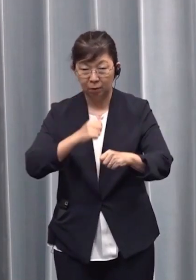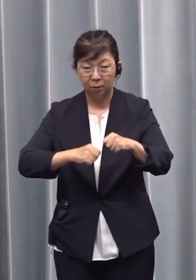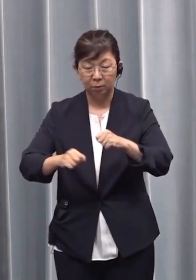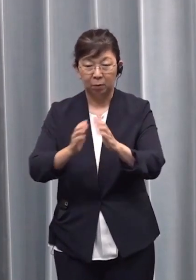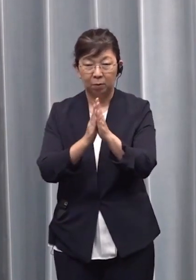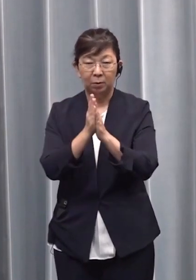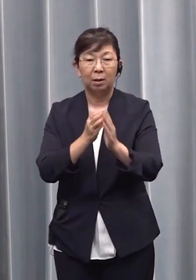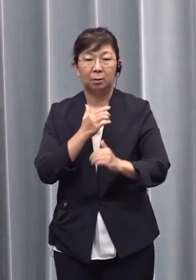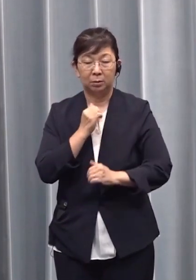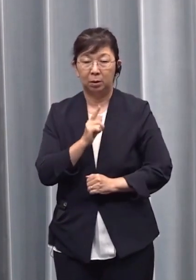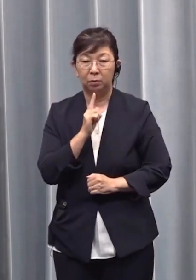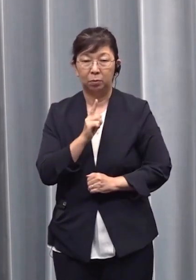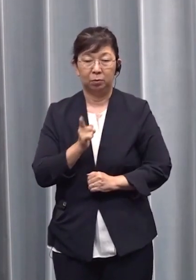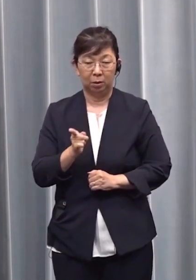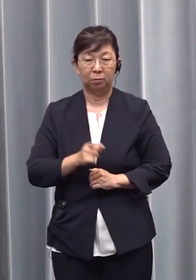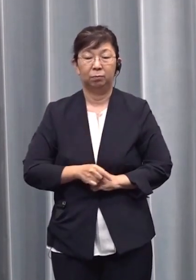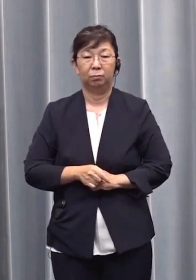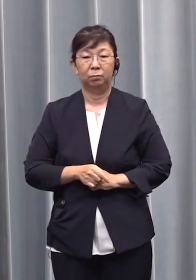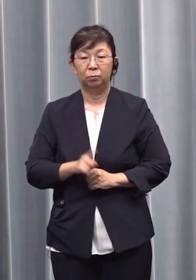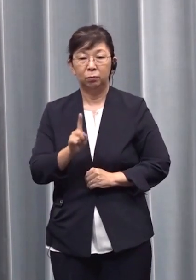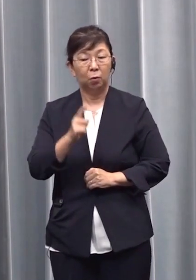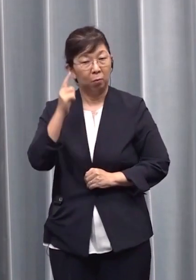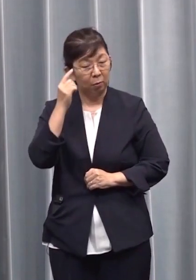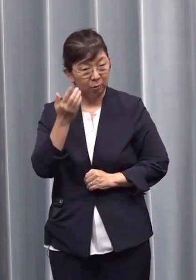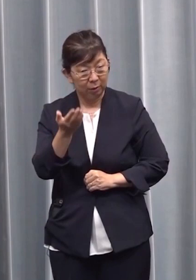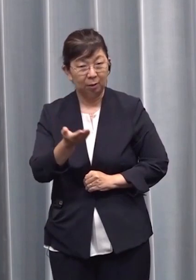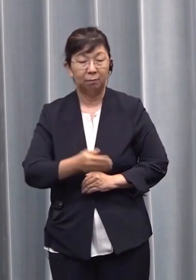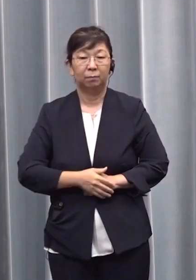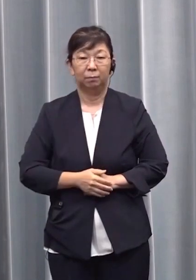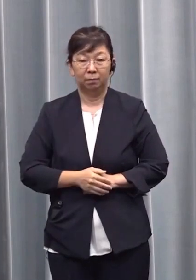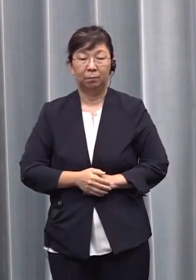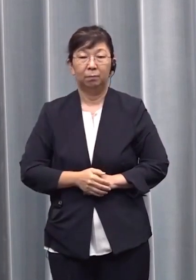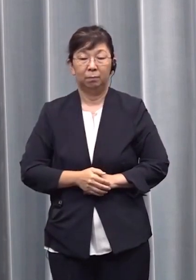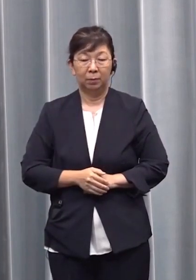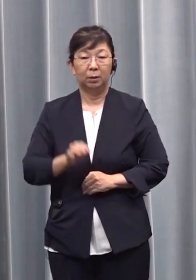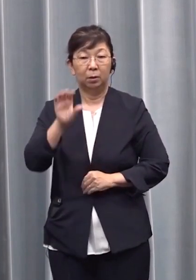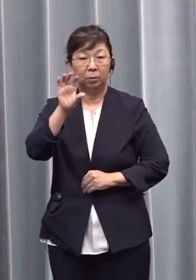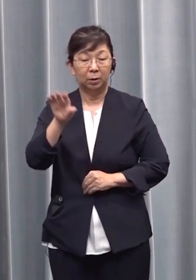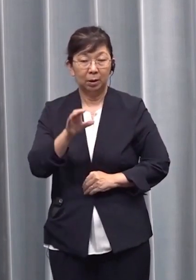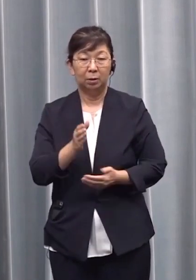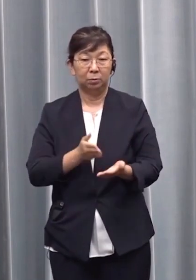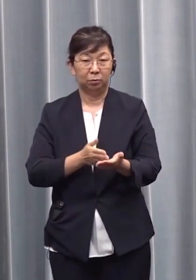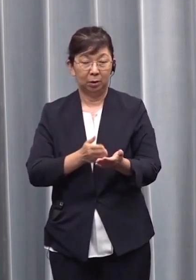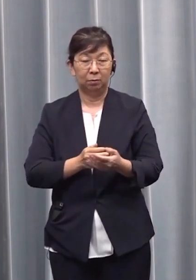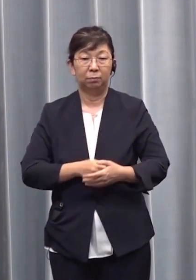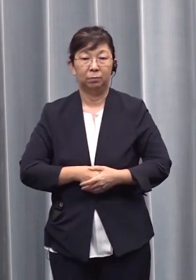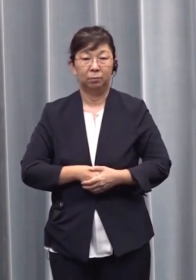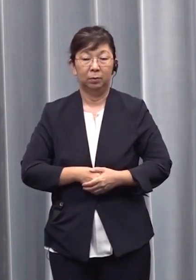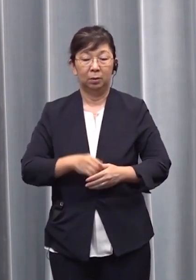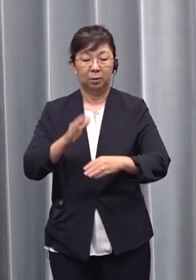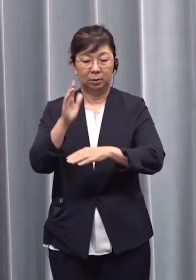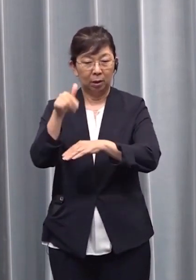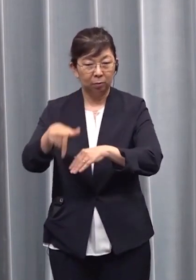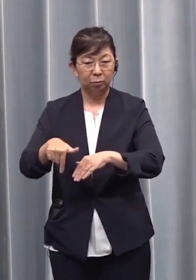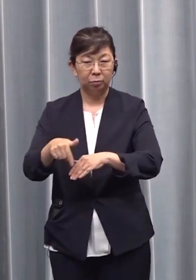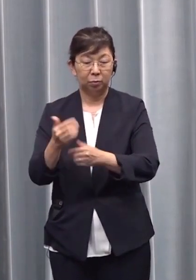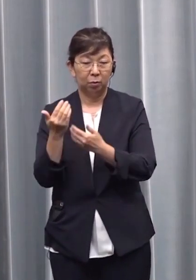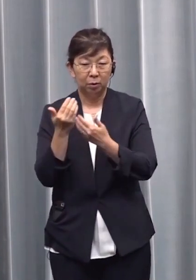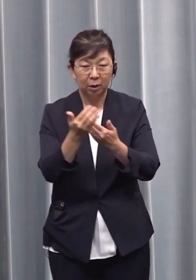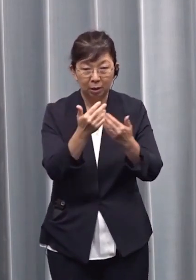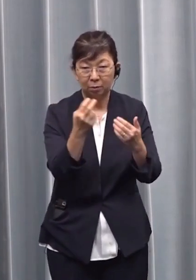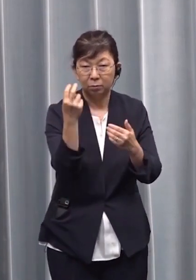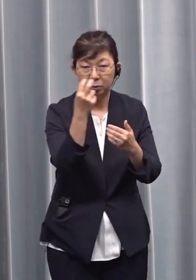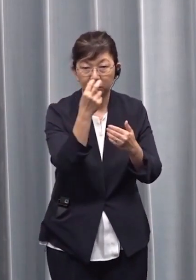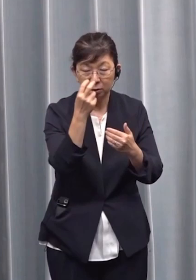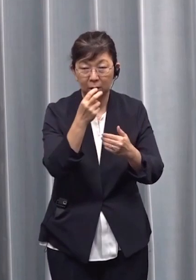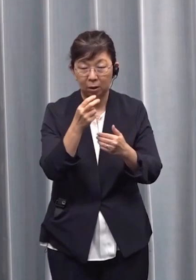にしてほしいと言っております。このことについてどうかという点と、再三言っておりますまだ政府からのヒアリング調査